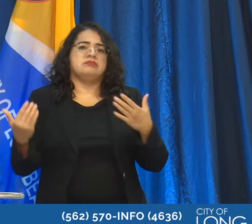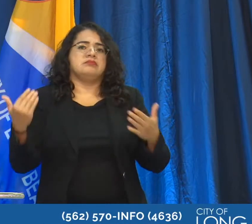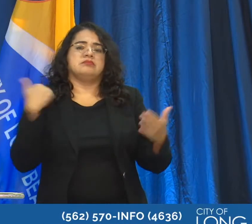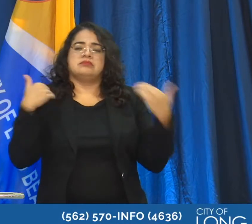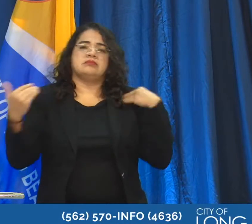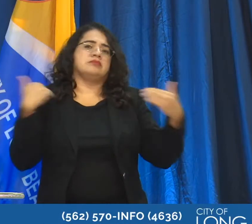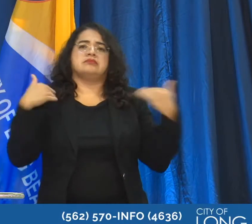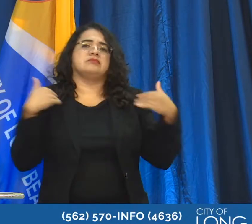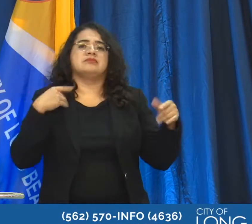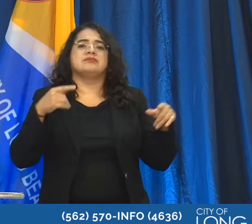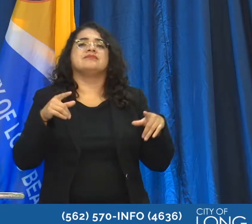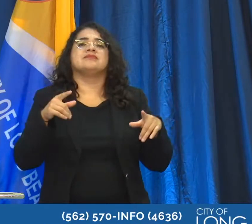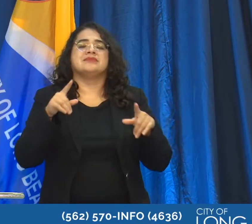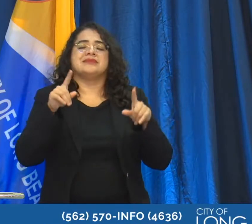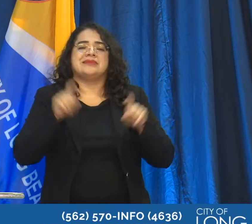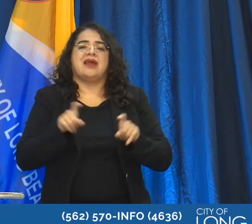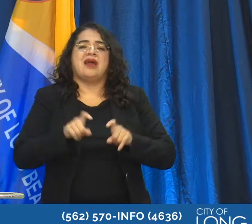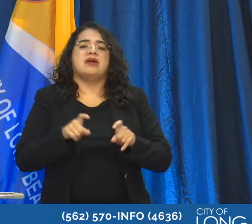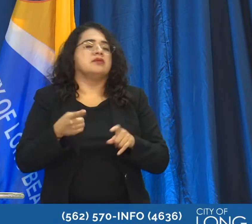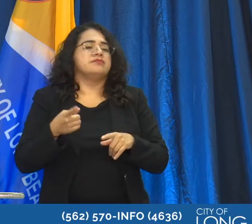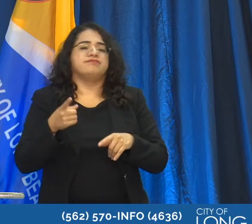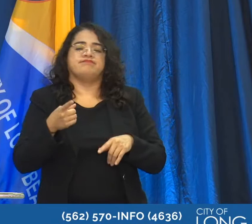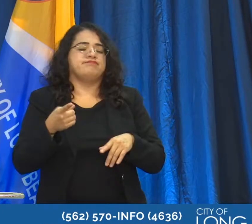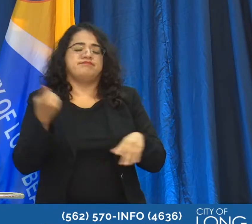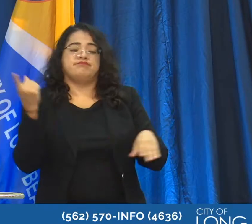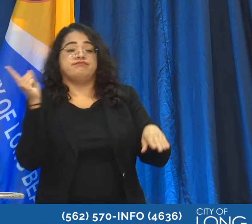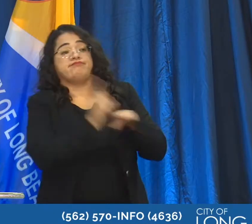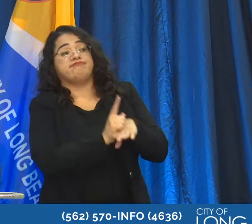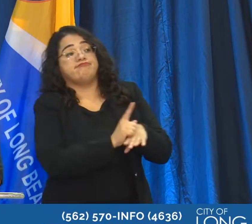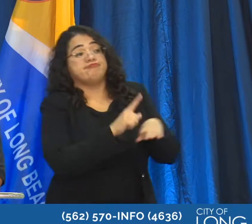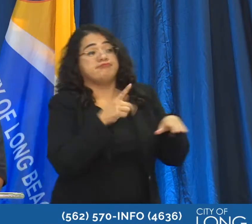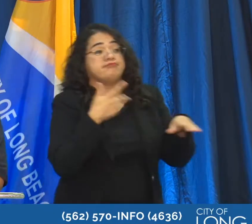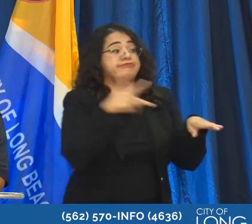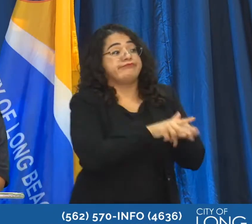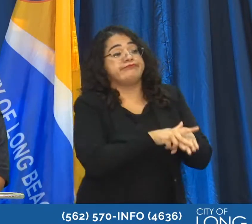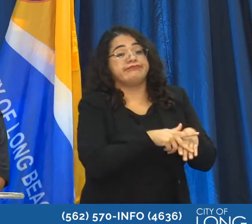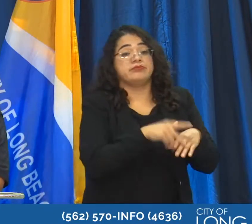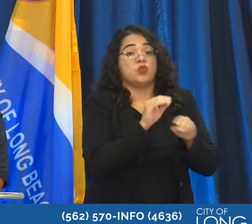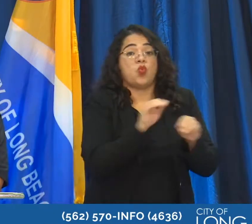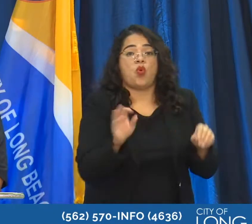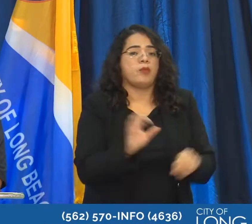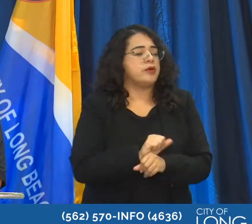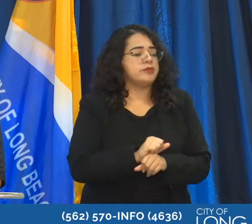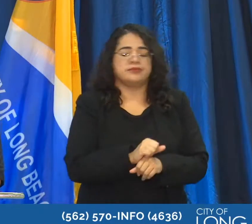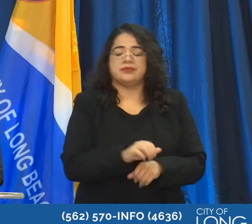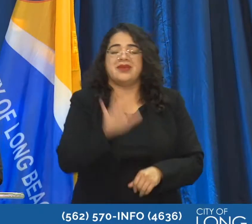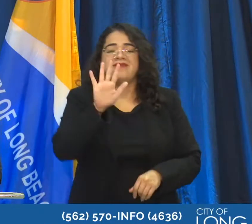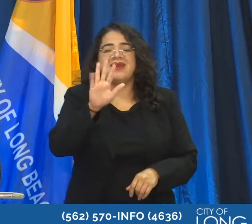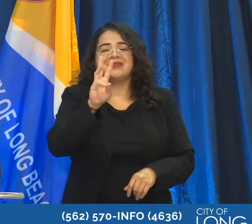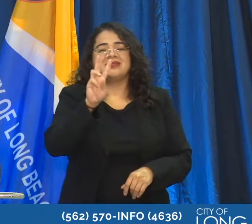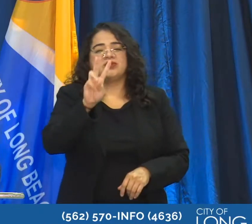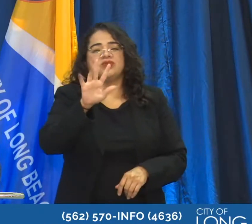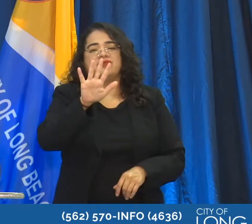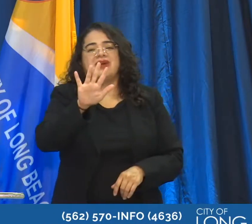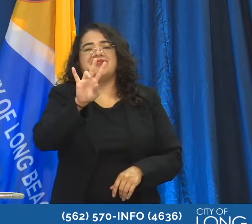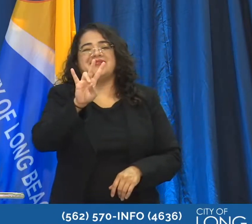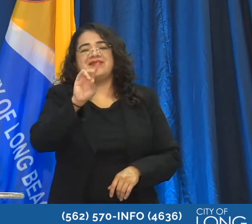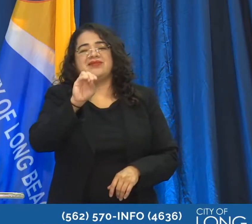se requieren citas para todos los sitios de pruebas, y que puedan hacer una cita llamando al